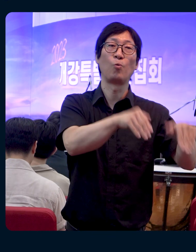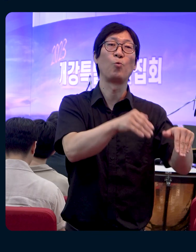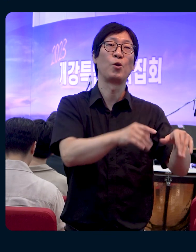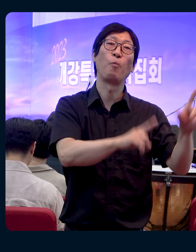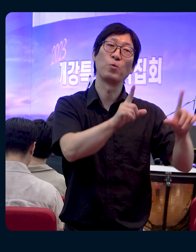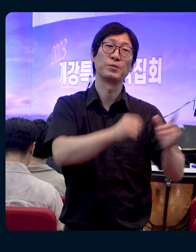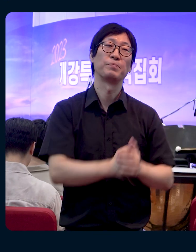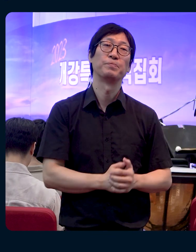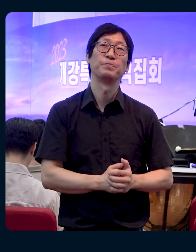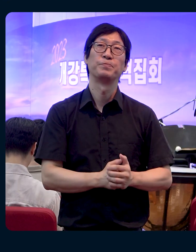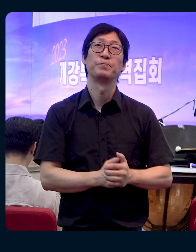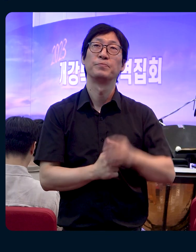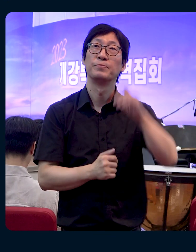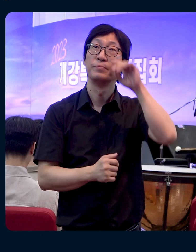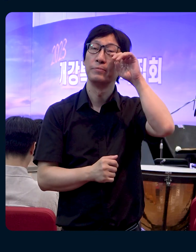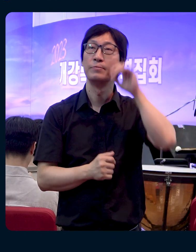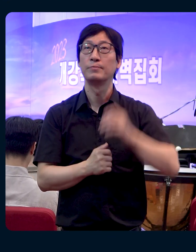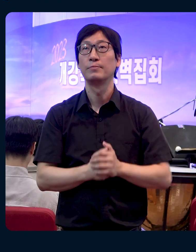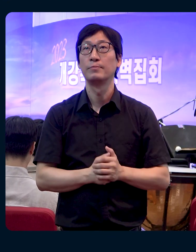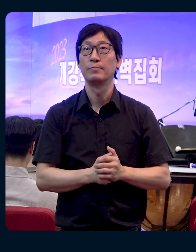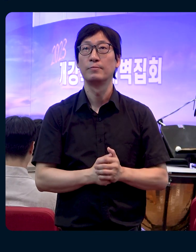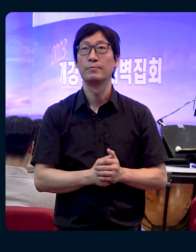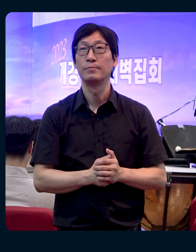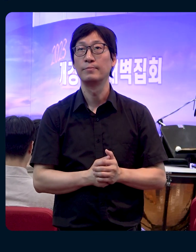그러니까 막 굉장히 많은 그런